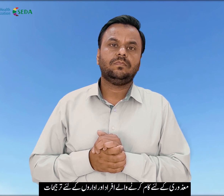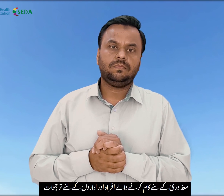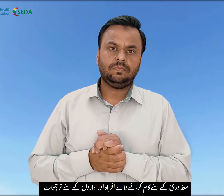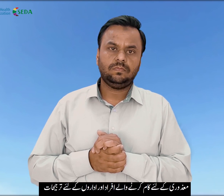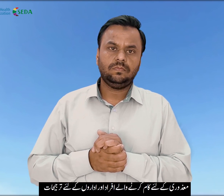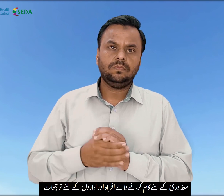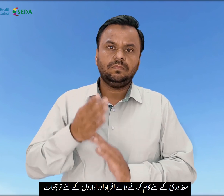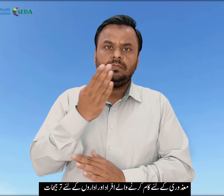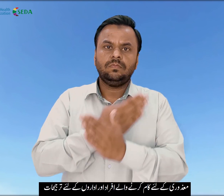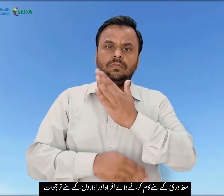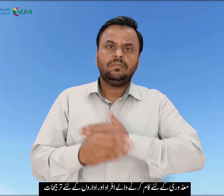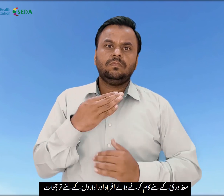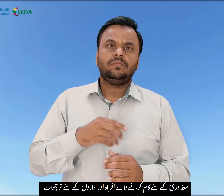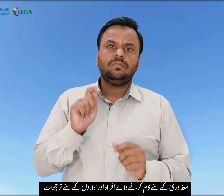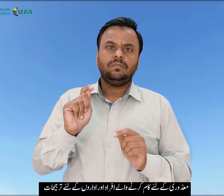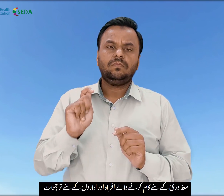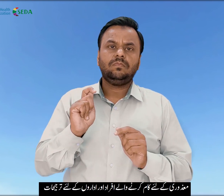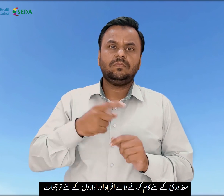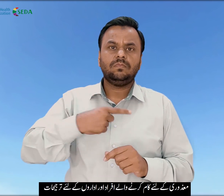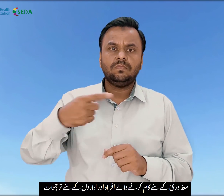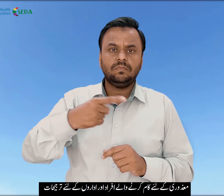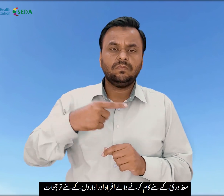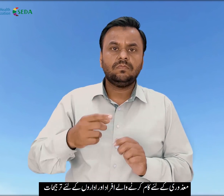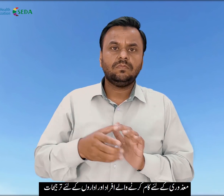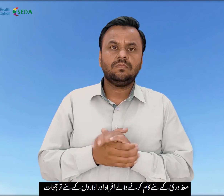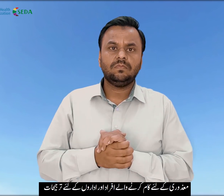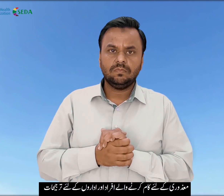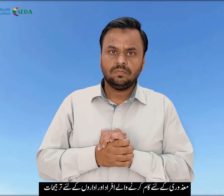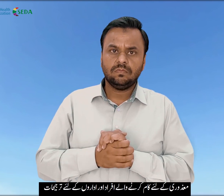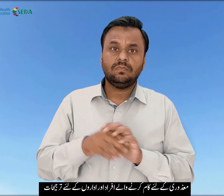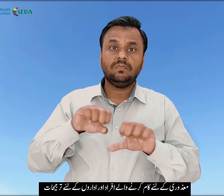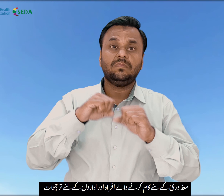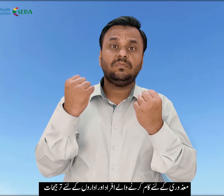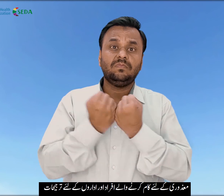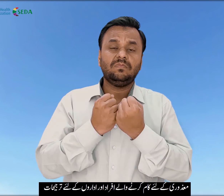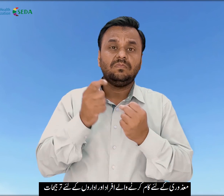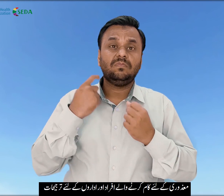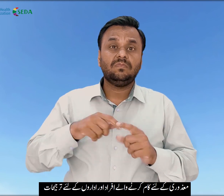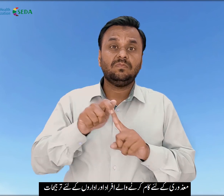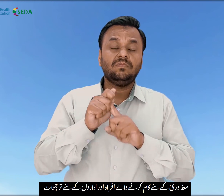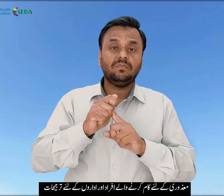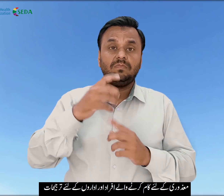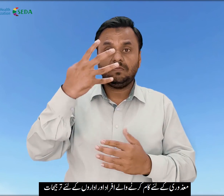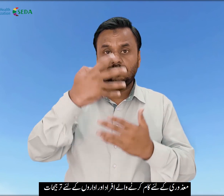معذوری کے لیے کام کرنے والے افراد اور اداروں کے لیے ترجیحات۔